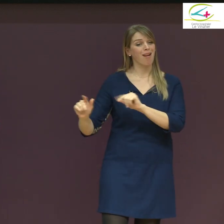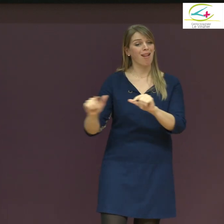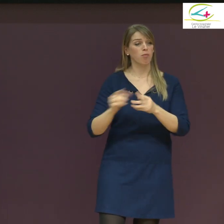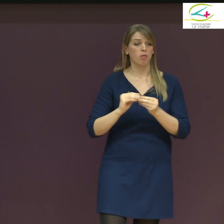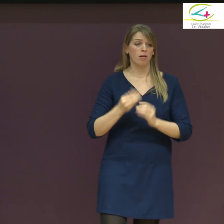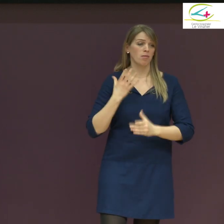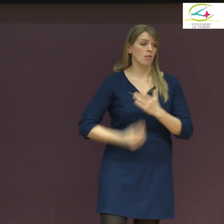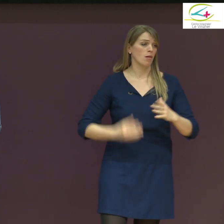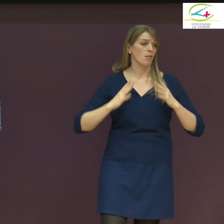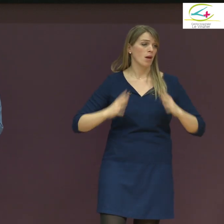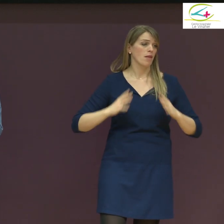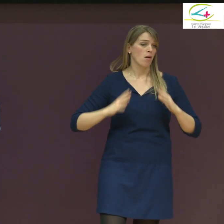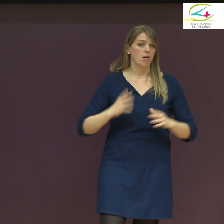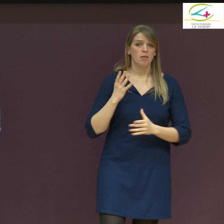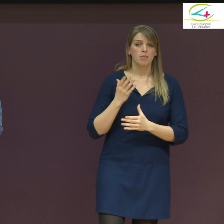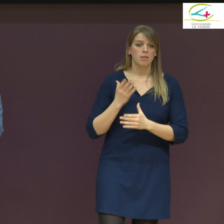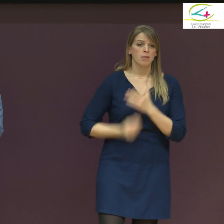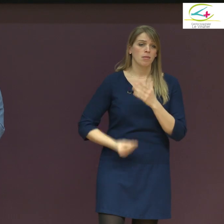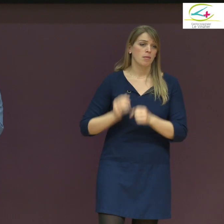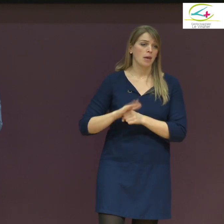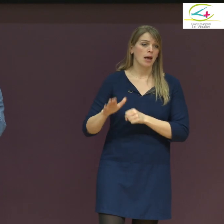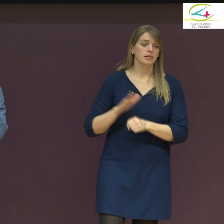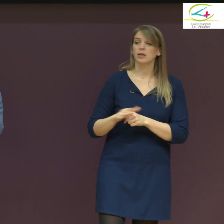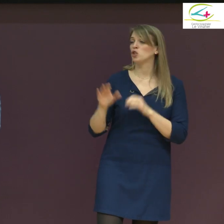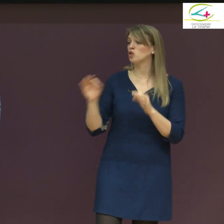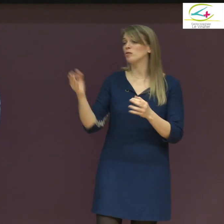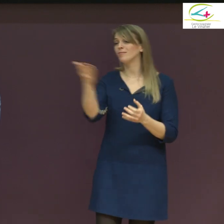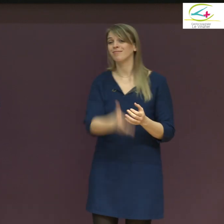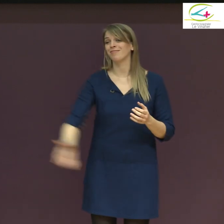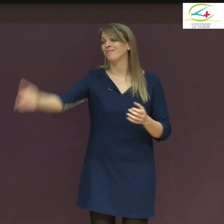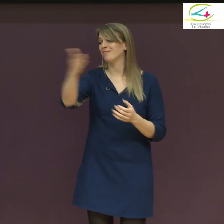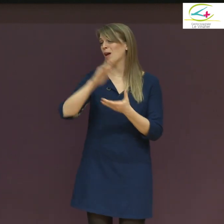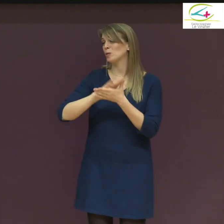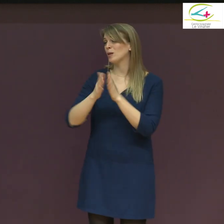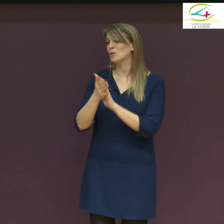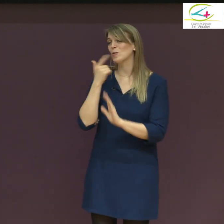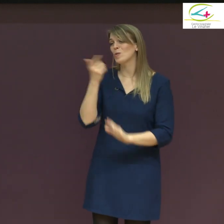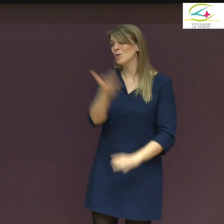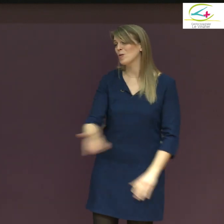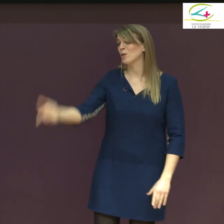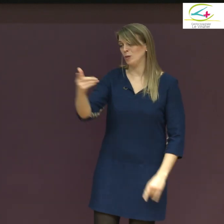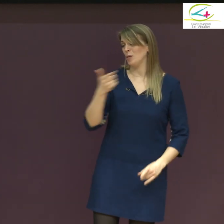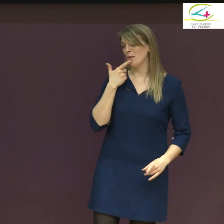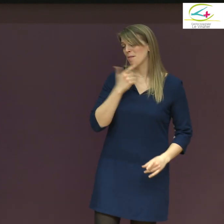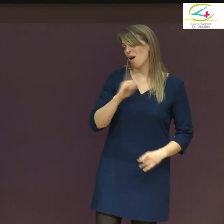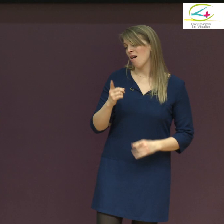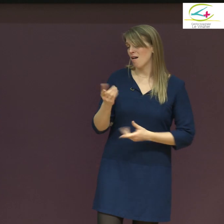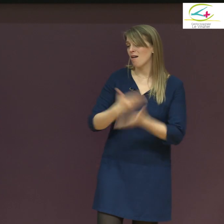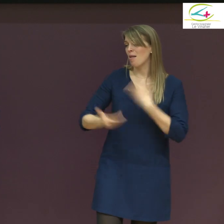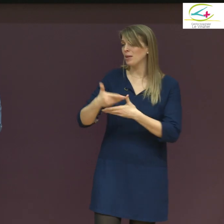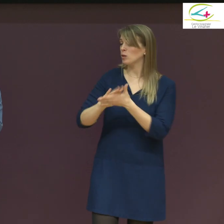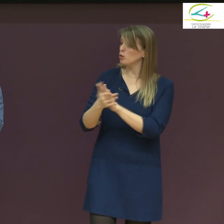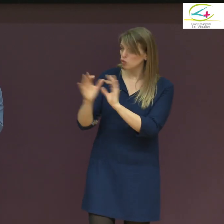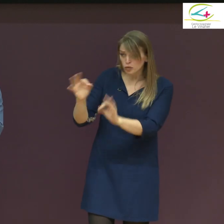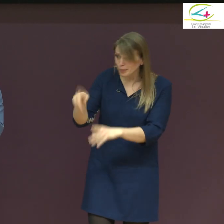énormément. Alors les associations, on n'en a pas parlé, mais c'est parce que c'est vous, les associations, pour moi. Enfin, c'est une des choses qu'on peut faire,